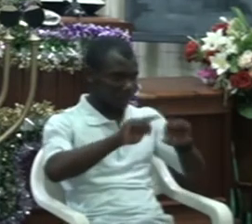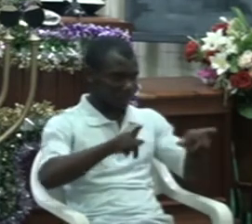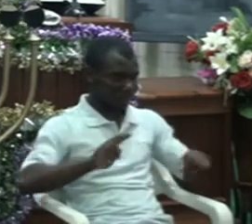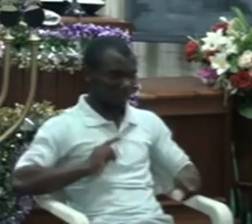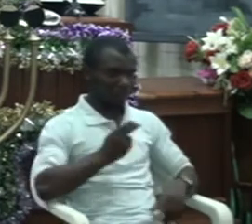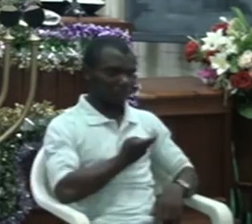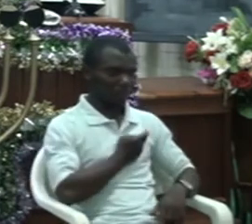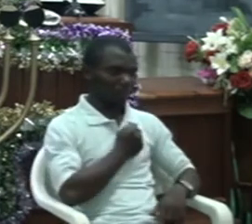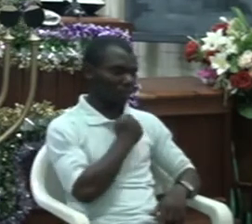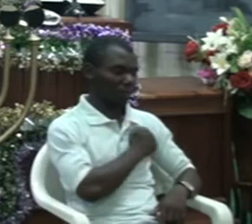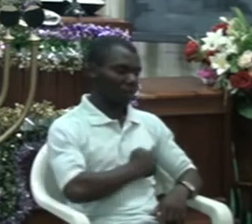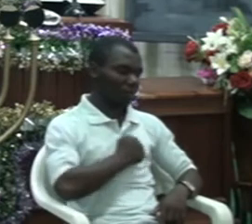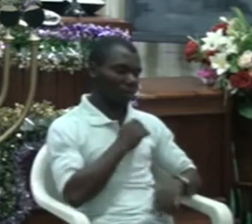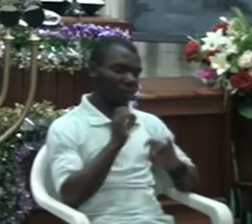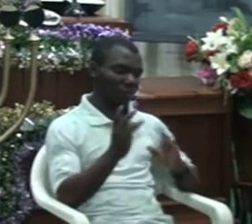Mais nous,